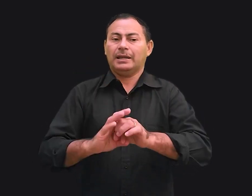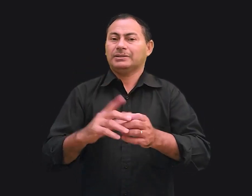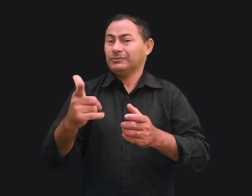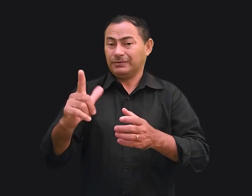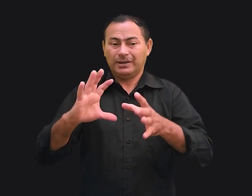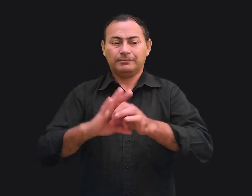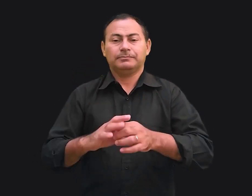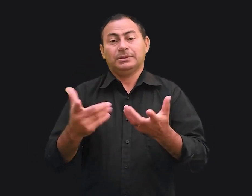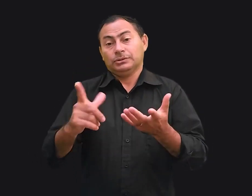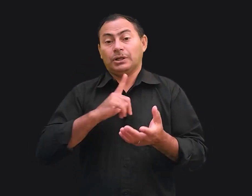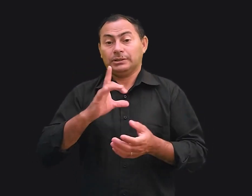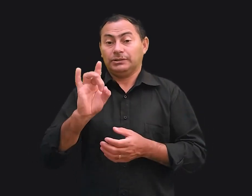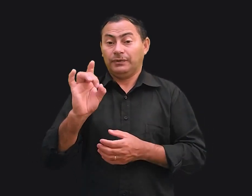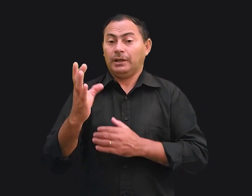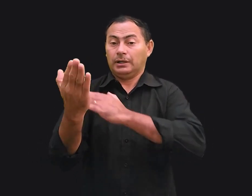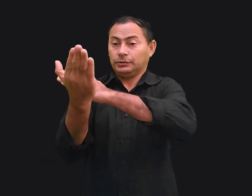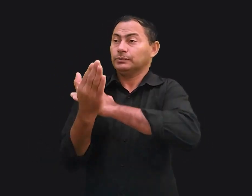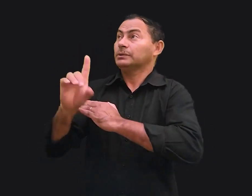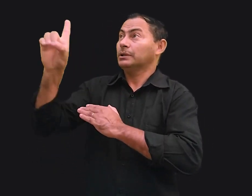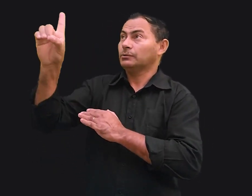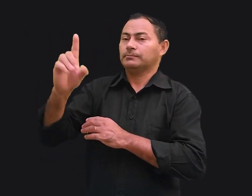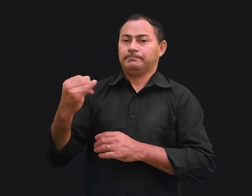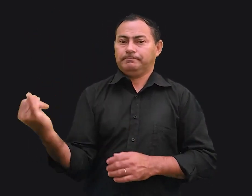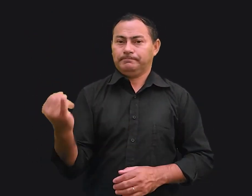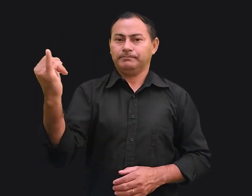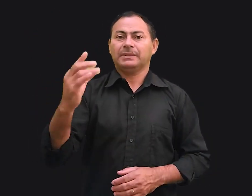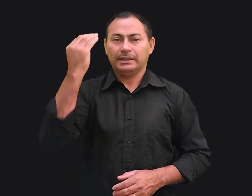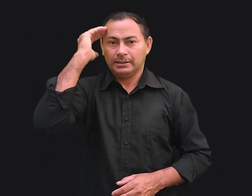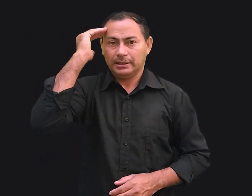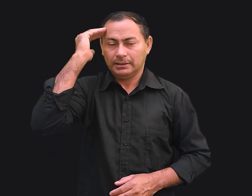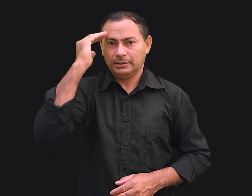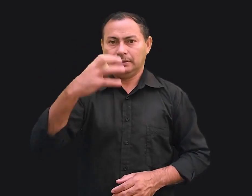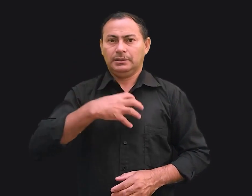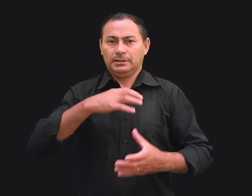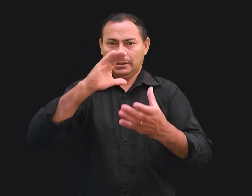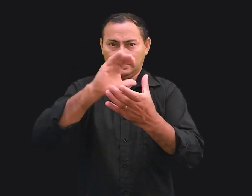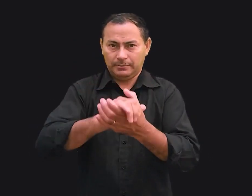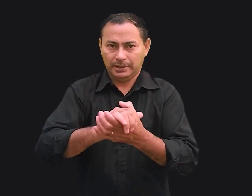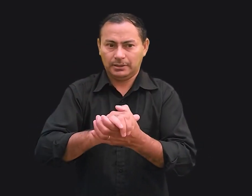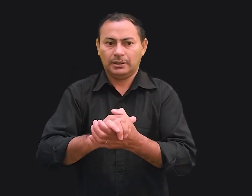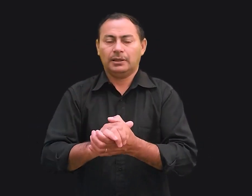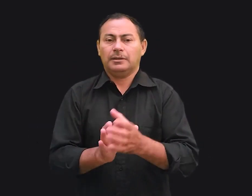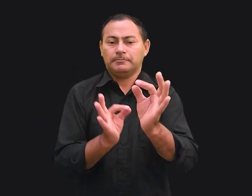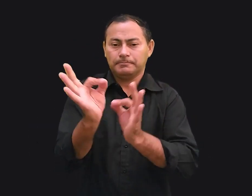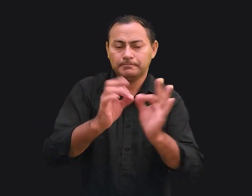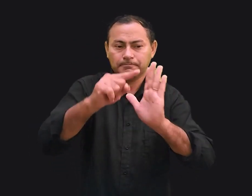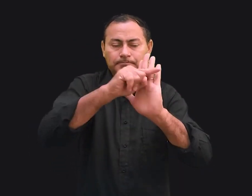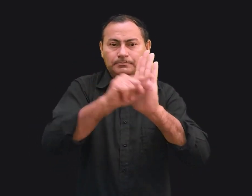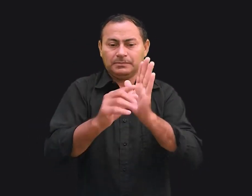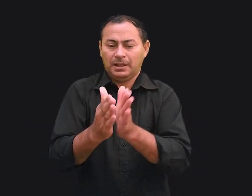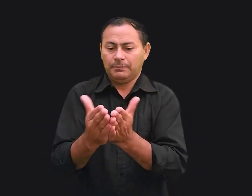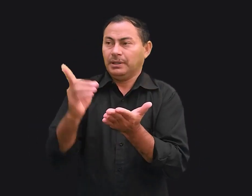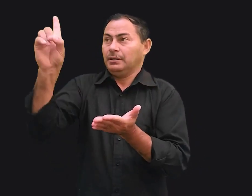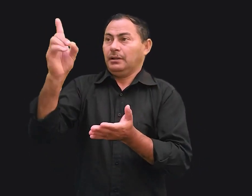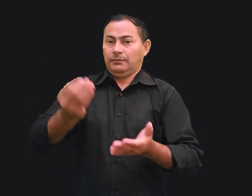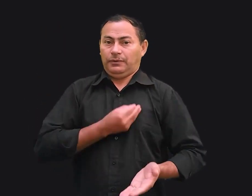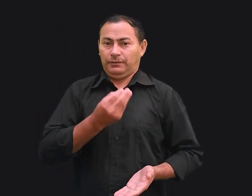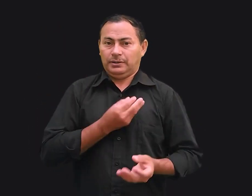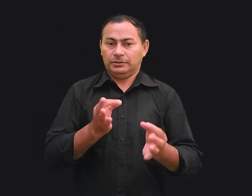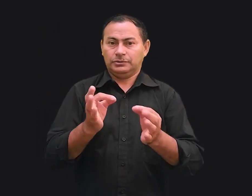a não ser que tenhamos a ajuda de Deus. É importante entender que esse tipo de casamento é planejado na Bíblia para ser vivido de acordo com